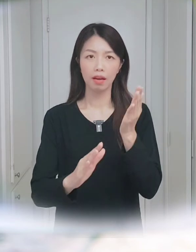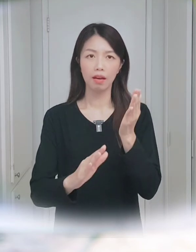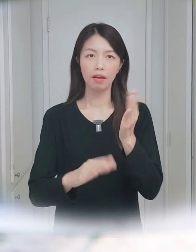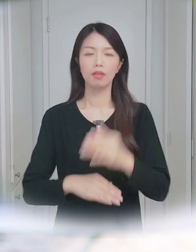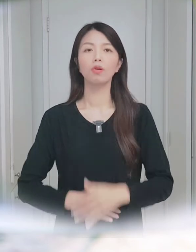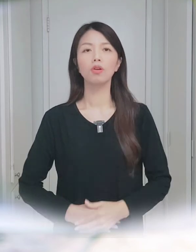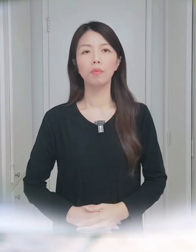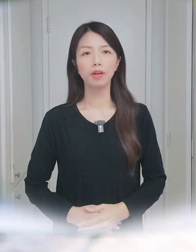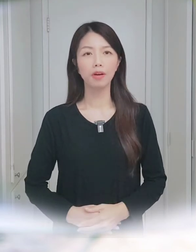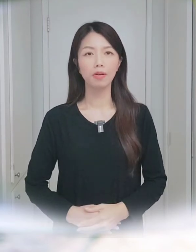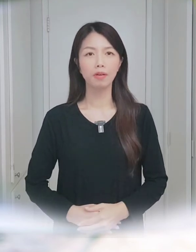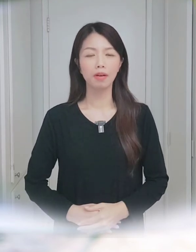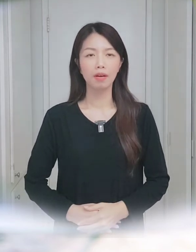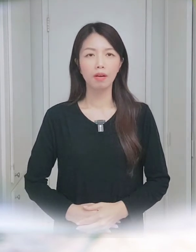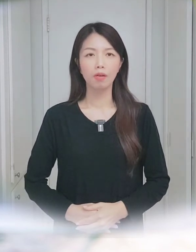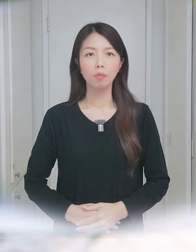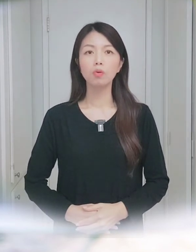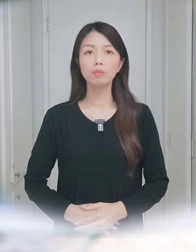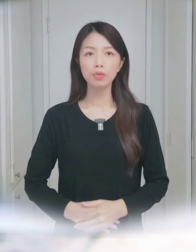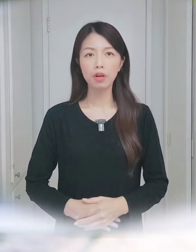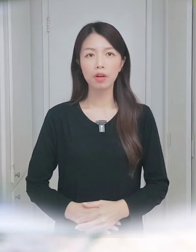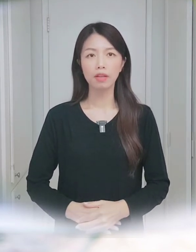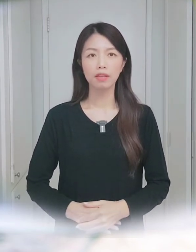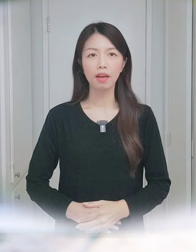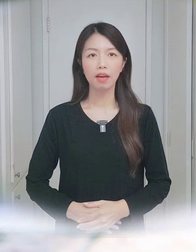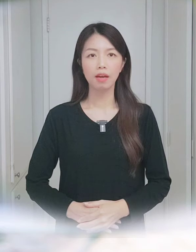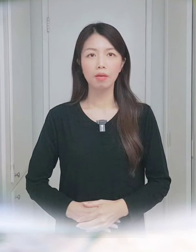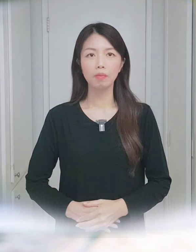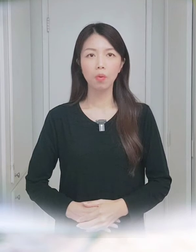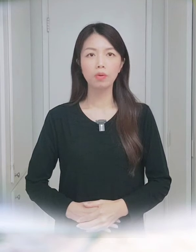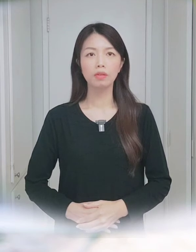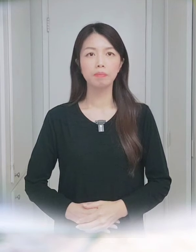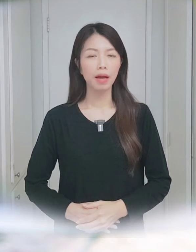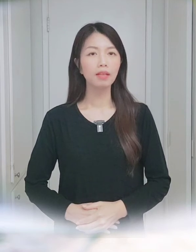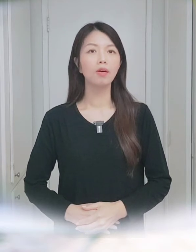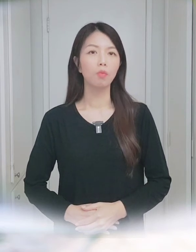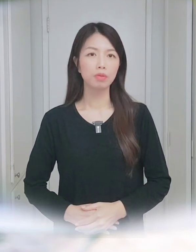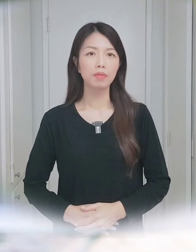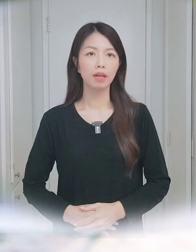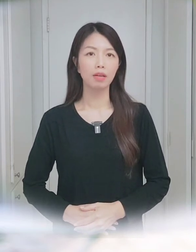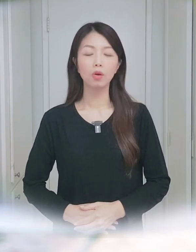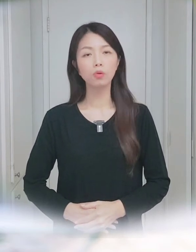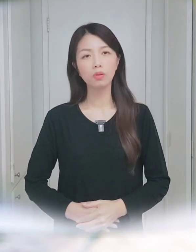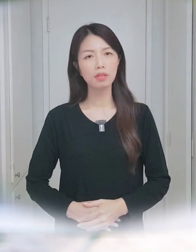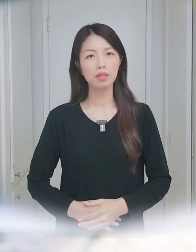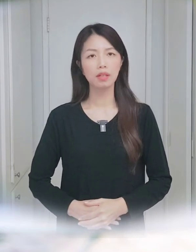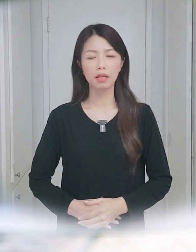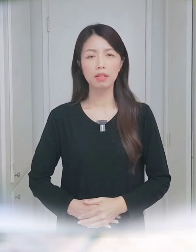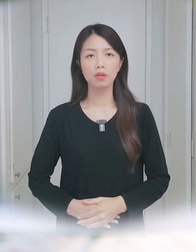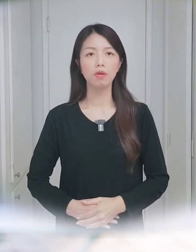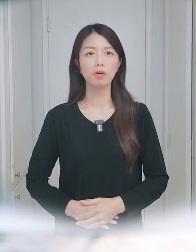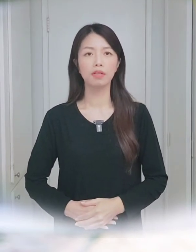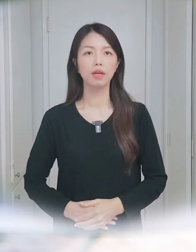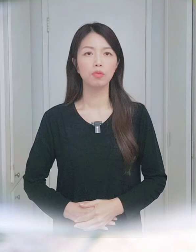없습니다. 이렇게 되어버려요. 복음뿐이어야 되는데 복음만 없습니다. 전혀 뜻이